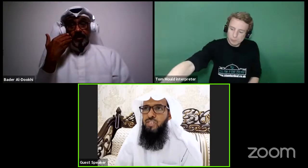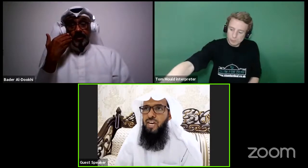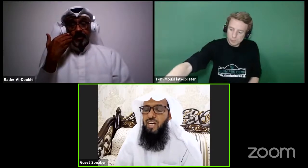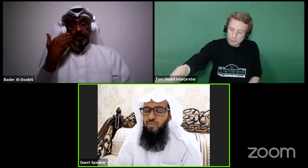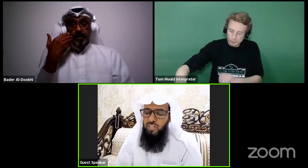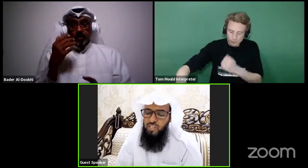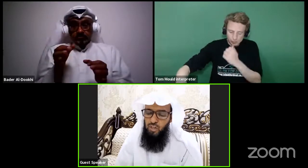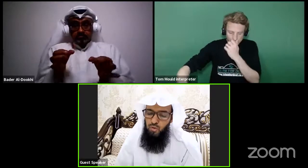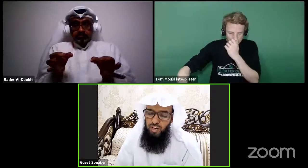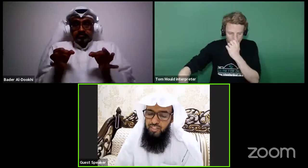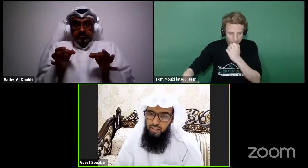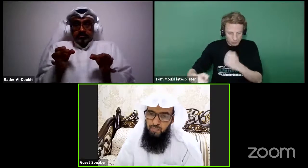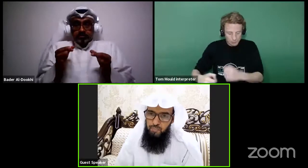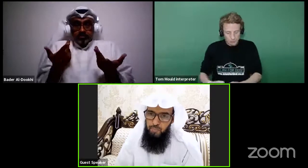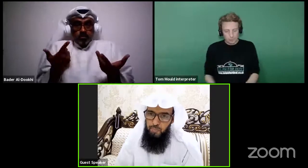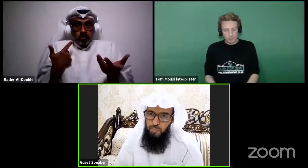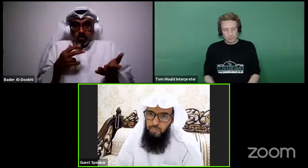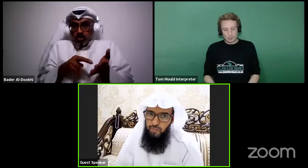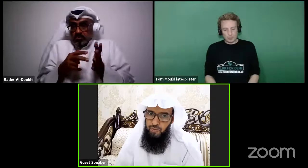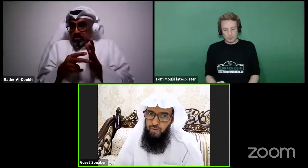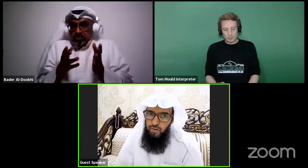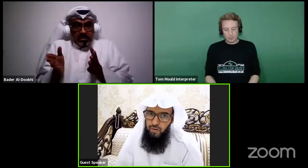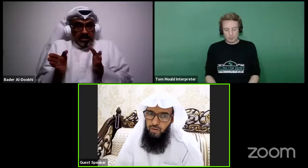يضبط الإنسان في تصرفاته